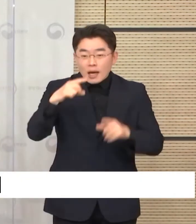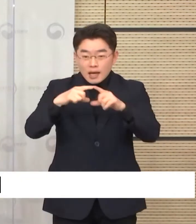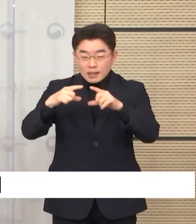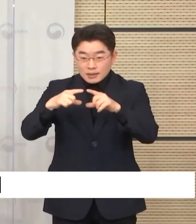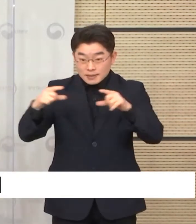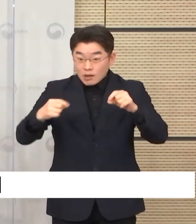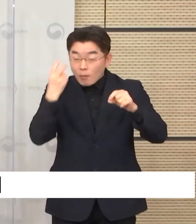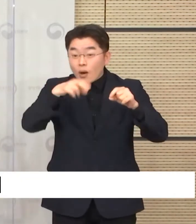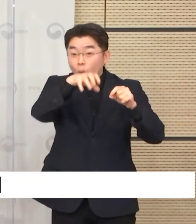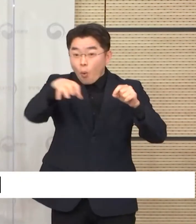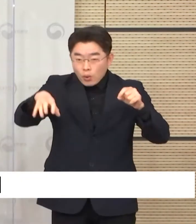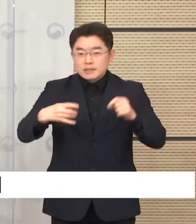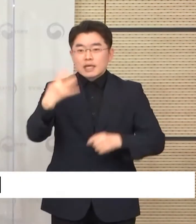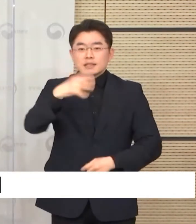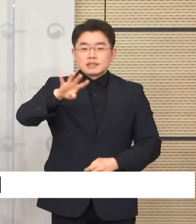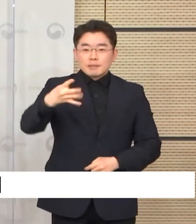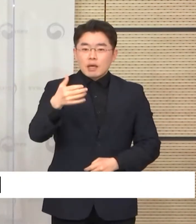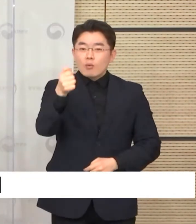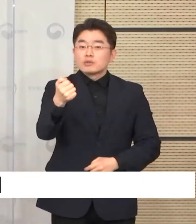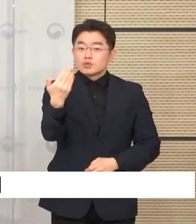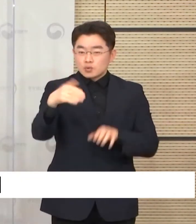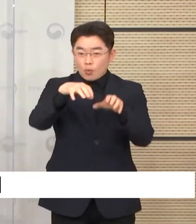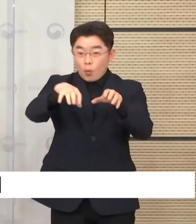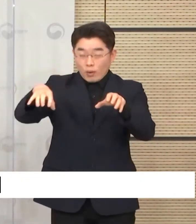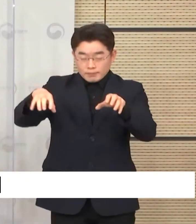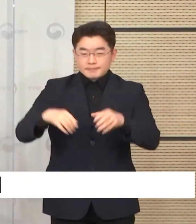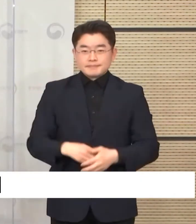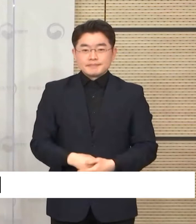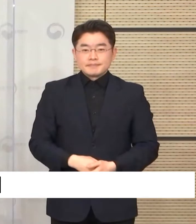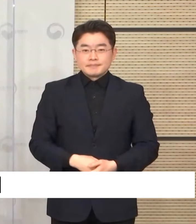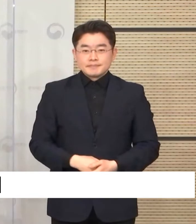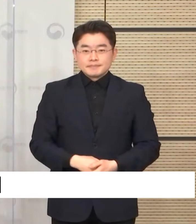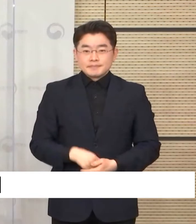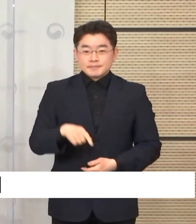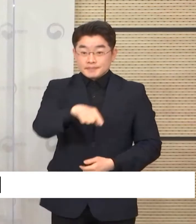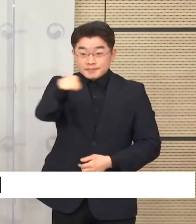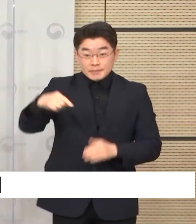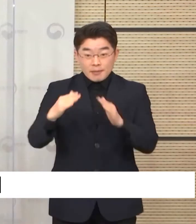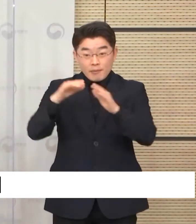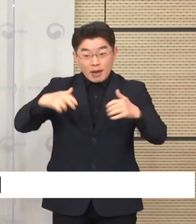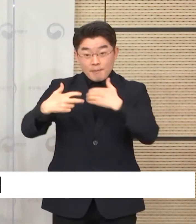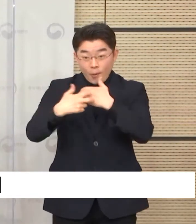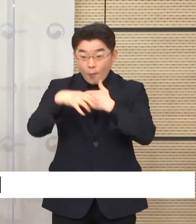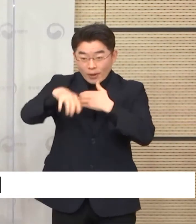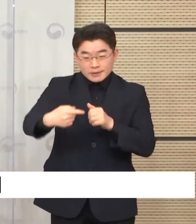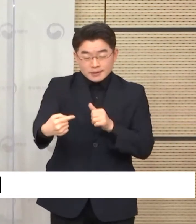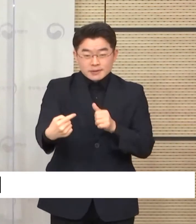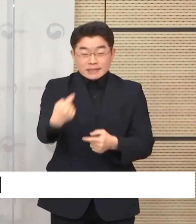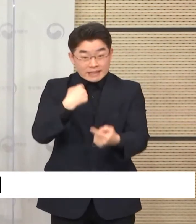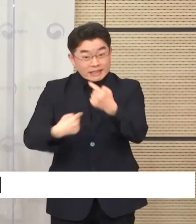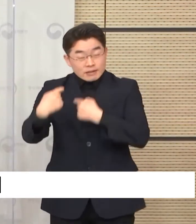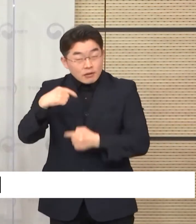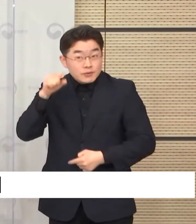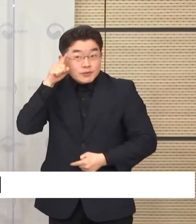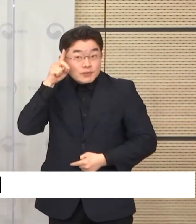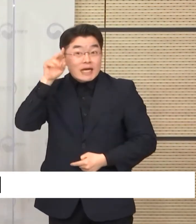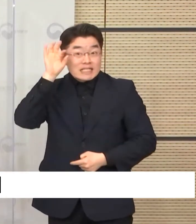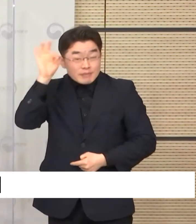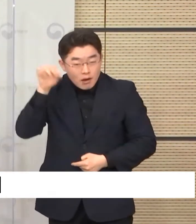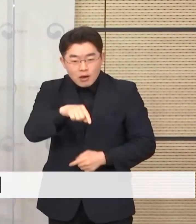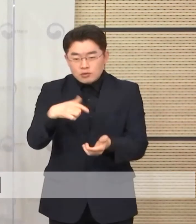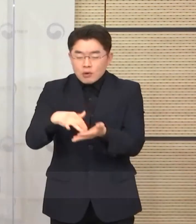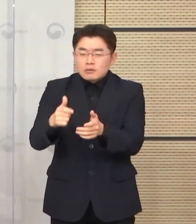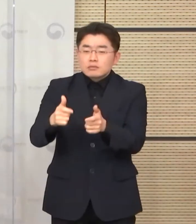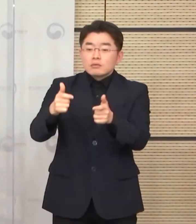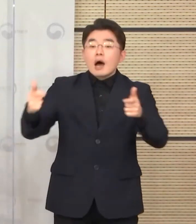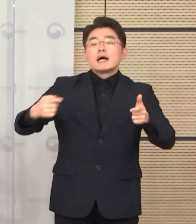기간은 4459 개소 입니다 동네 의원의 신청을 받은 지 10여일 만에 4000개 소 이상으로